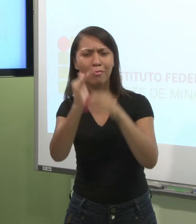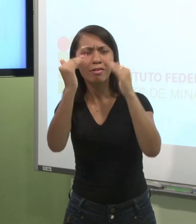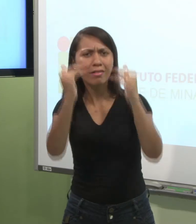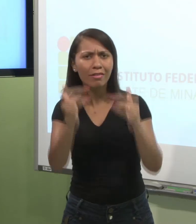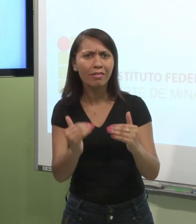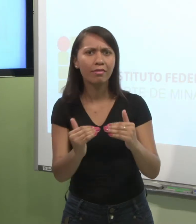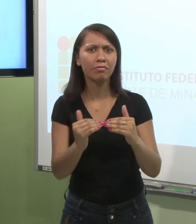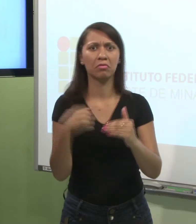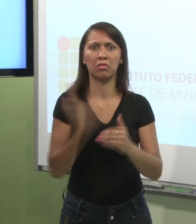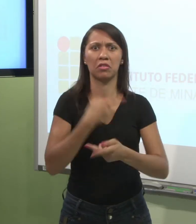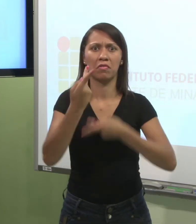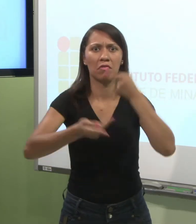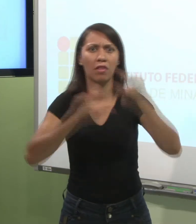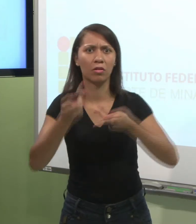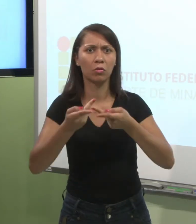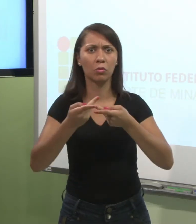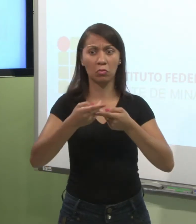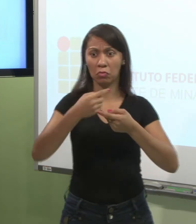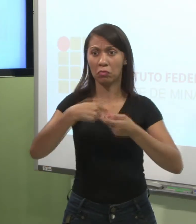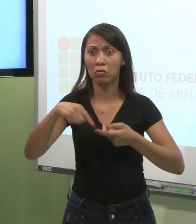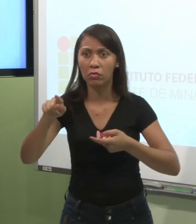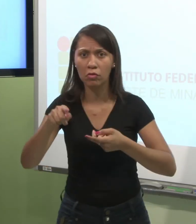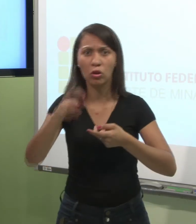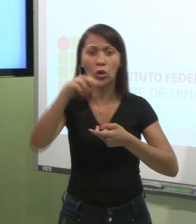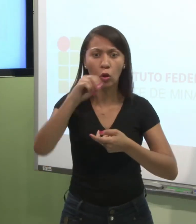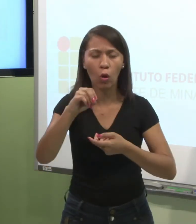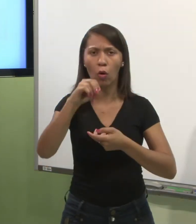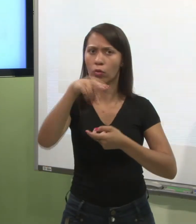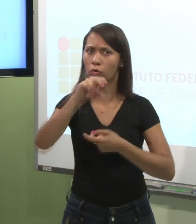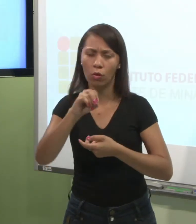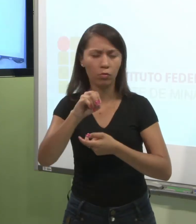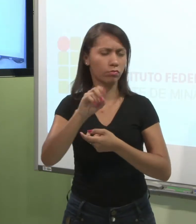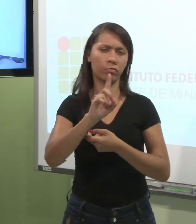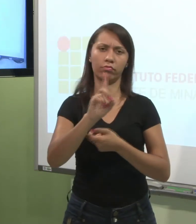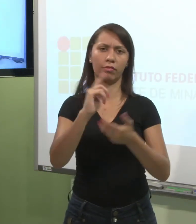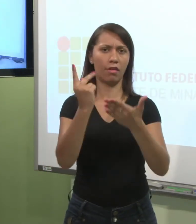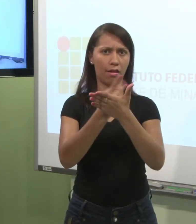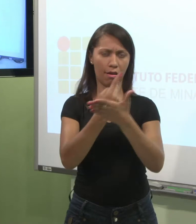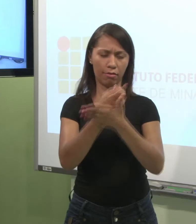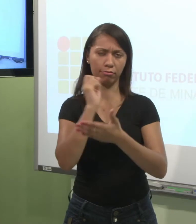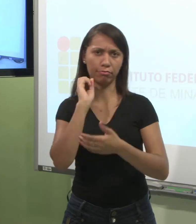como popularmente falamos, fomos no teatro, fomos no cinema.